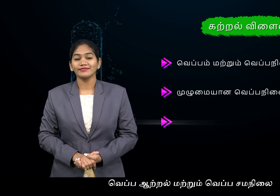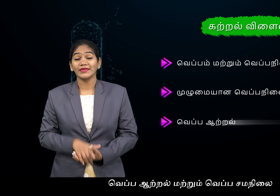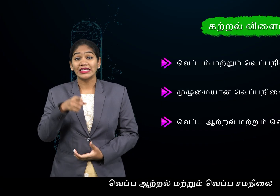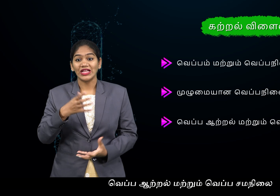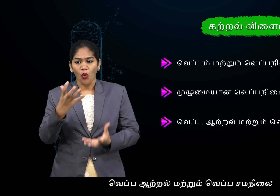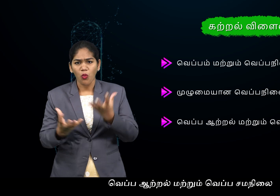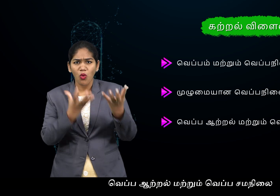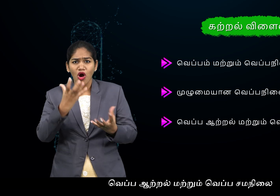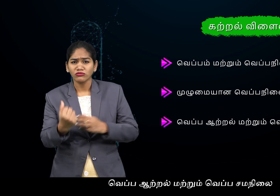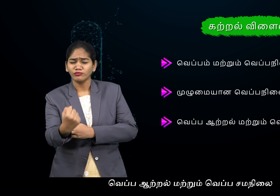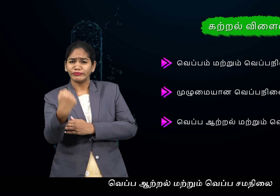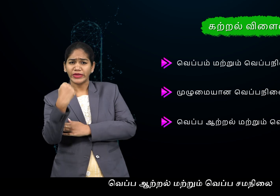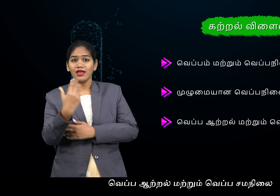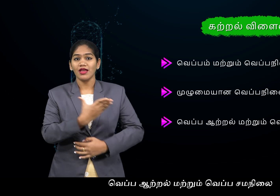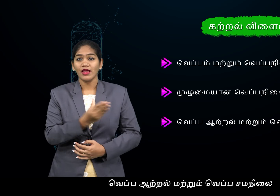வெப்ப ஆற்றல் மற்றும் வெப்ப சமநிலை.